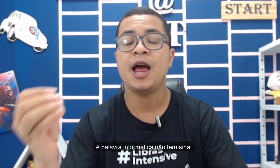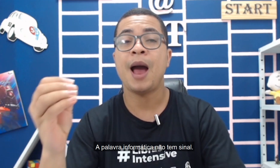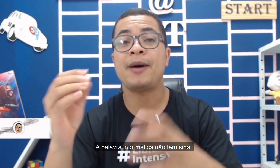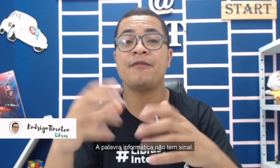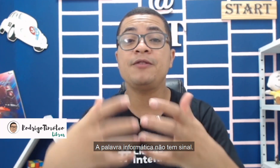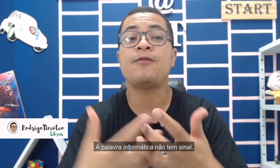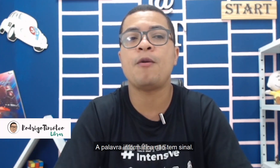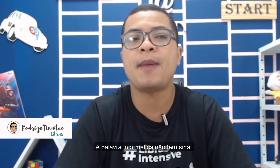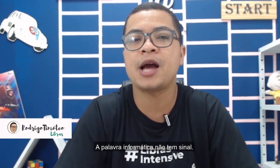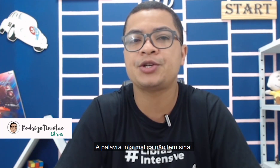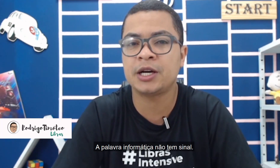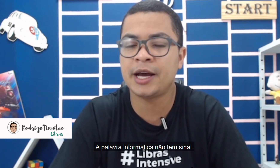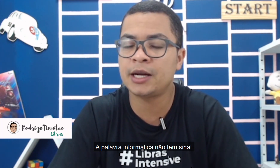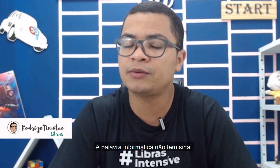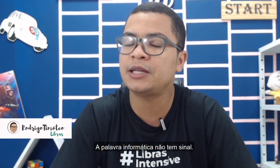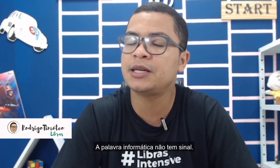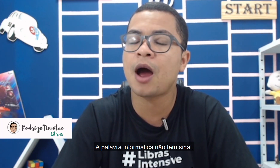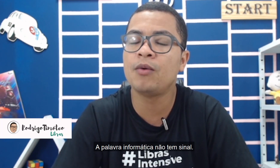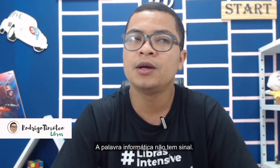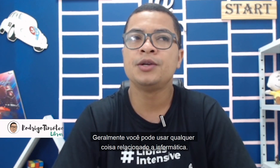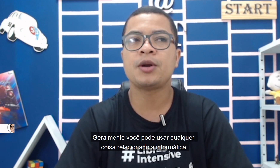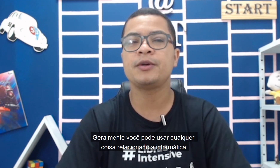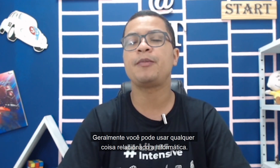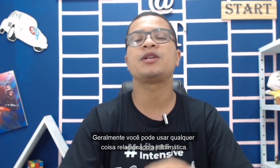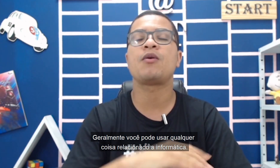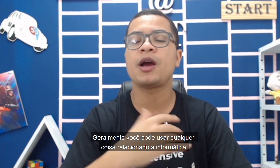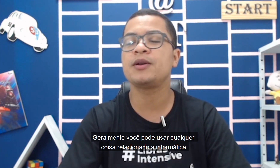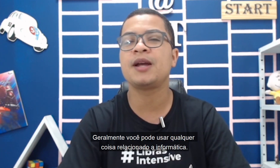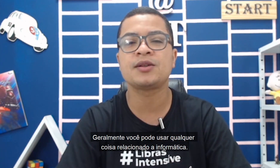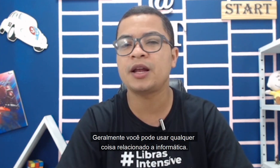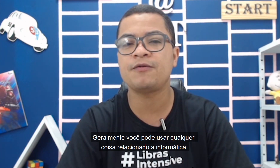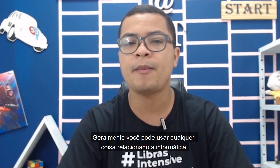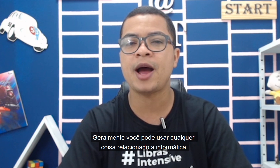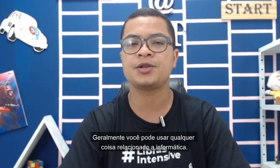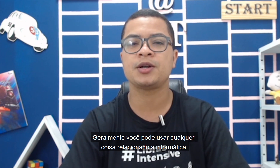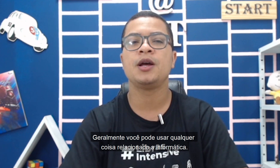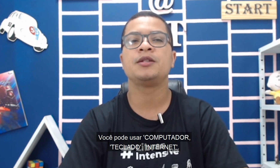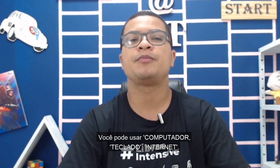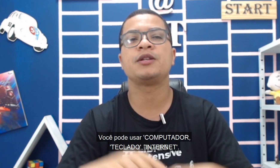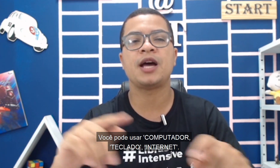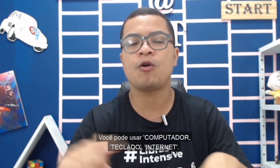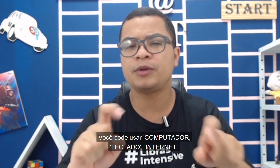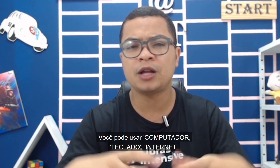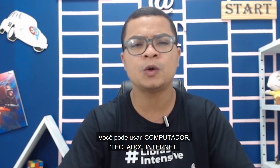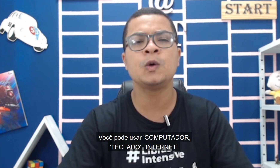A palavra informática, ela não tem sinal Geralmente você pode usar qualquer coisa relacionada à informática Você pode usar computador,